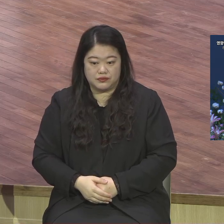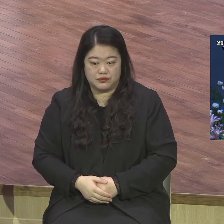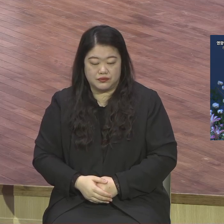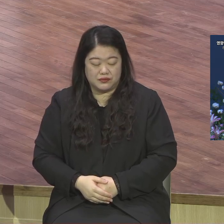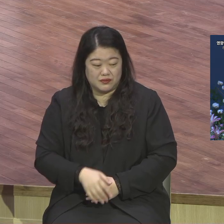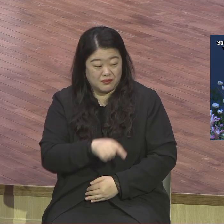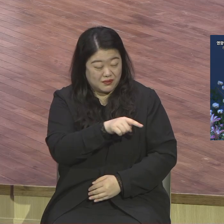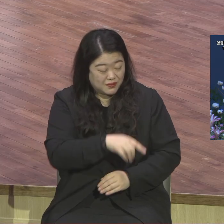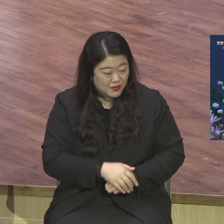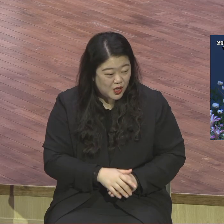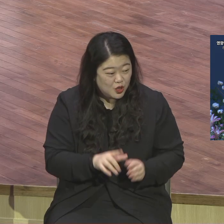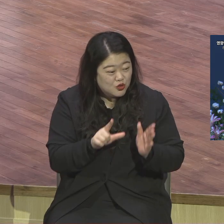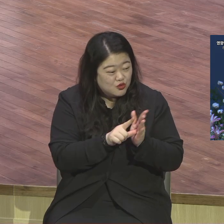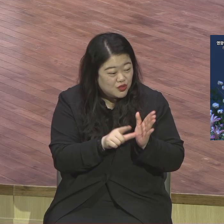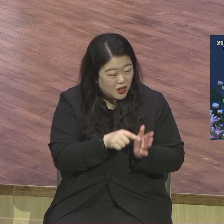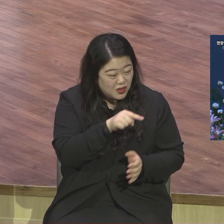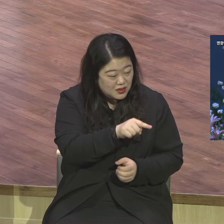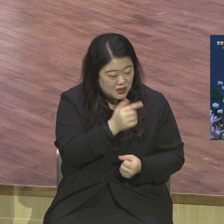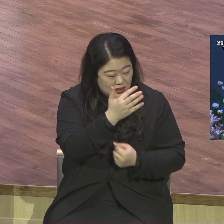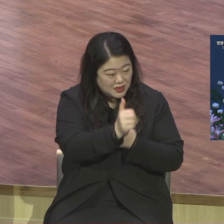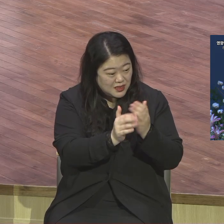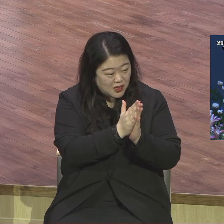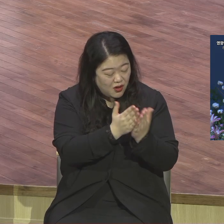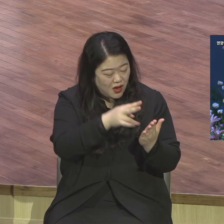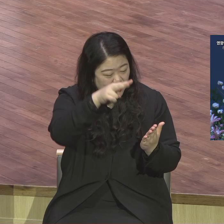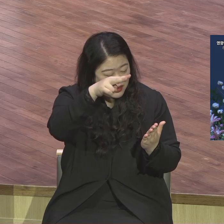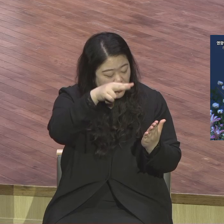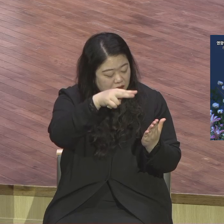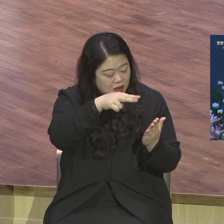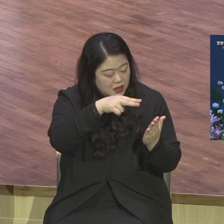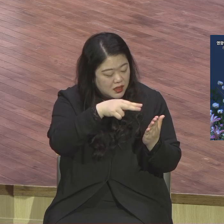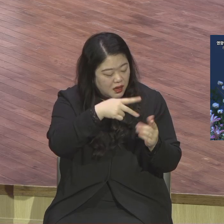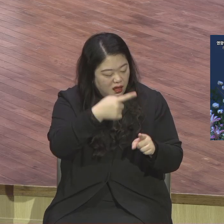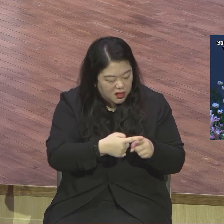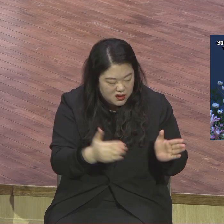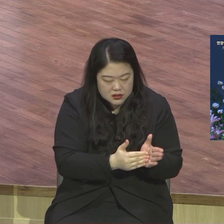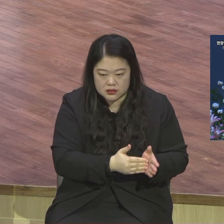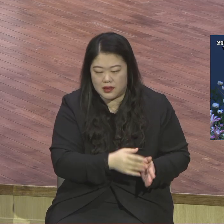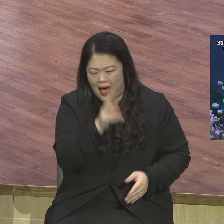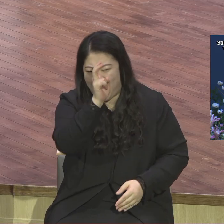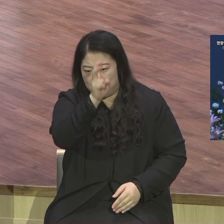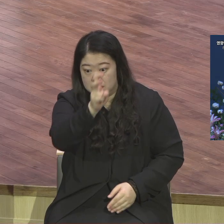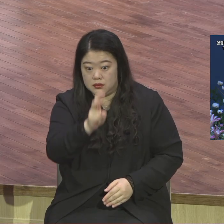끝까지 다 읽고 생각하지 않았다 이렇게